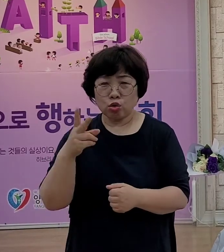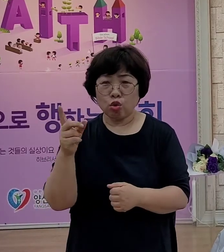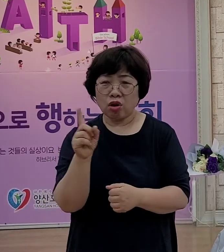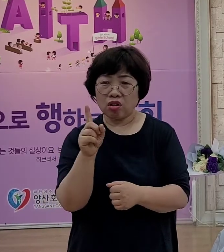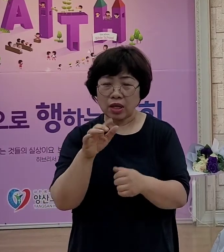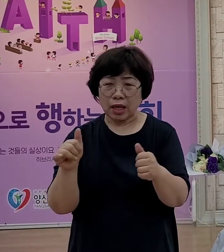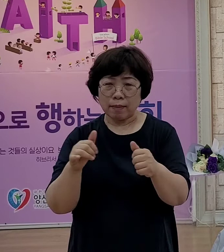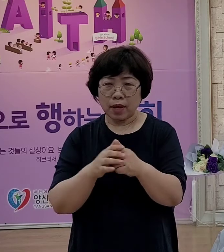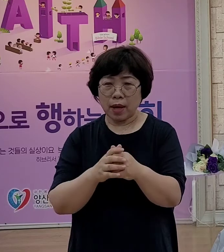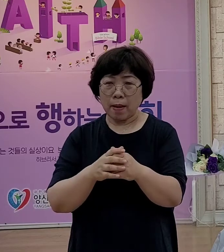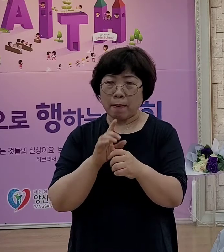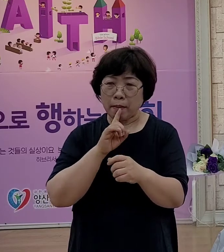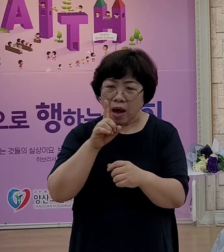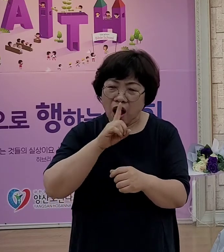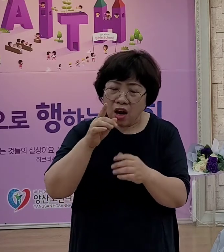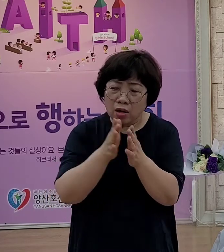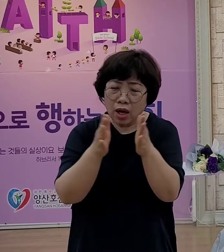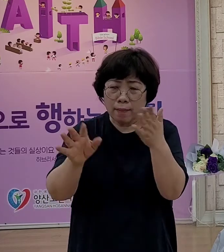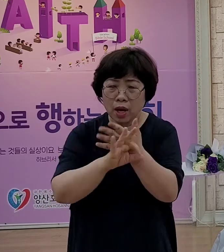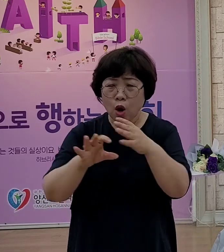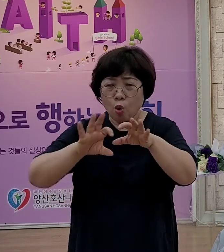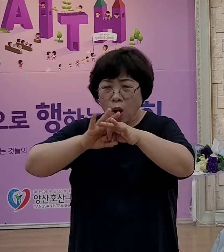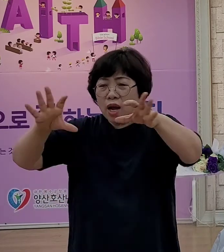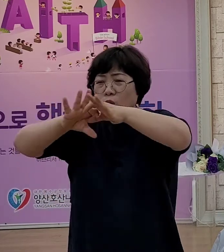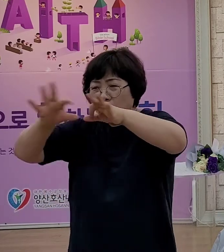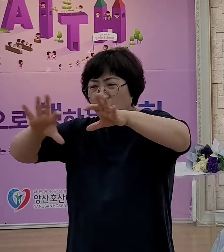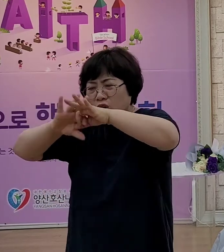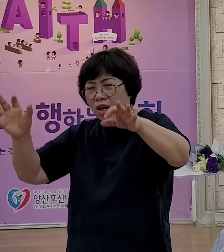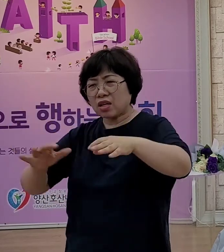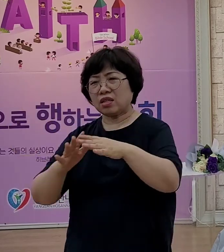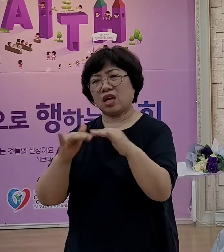깨어집니까? 아니, 그 사람이 간 곳마다 다 관계가 깨어져요.